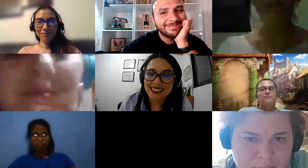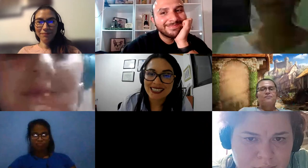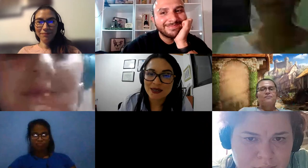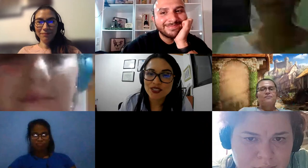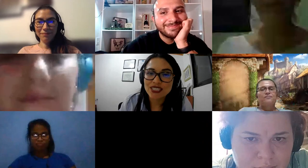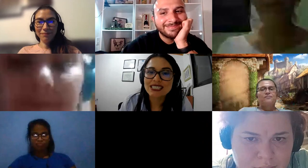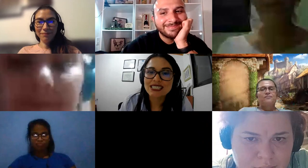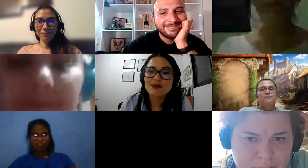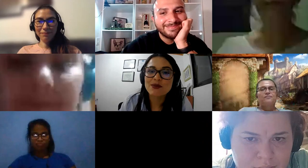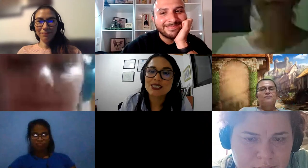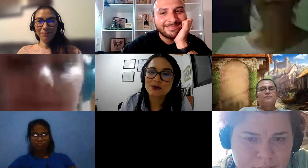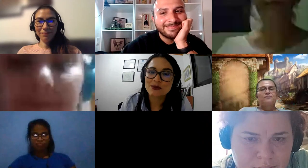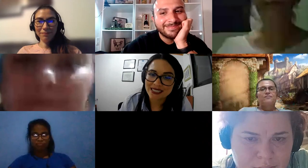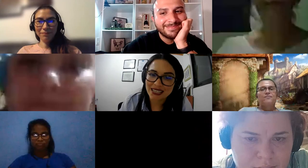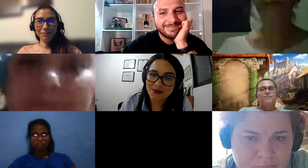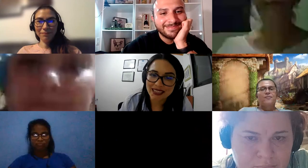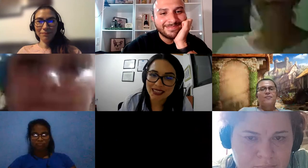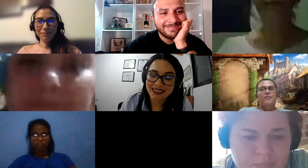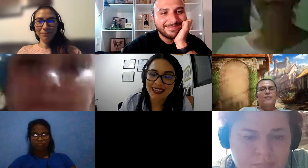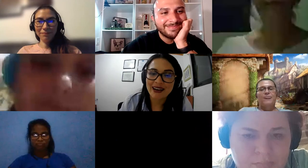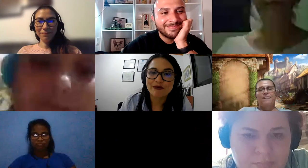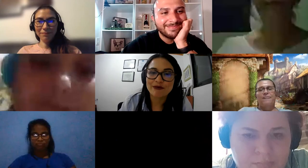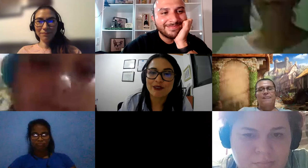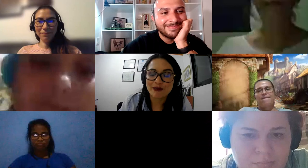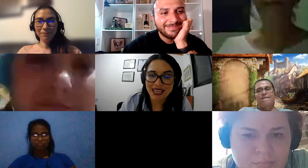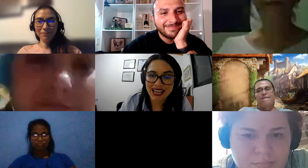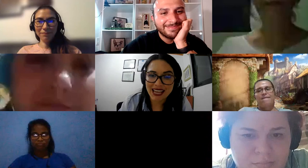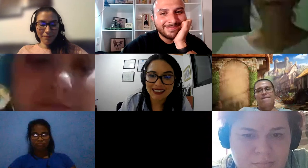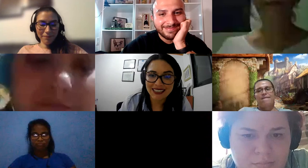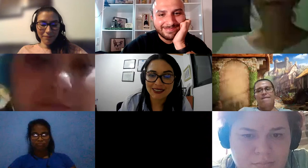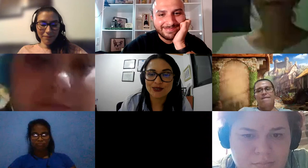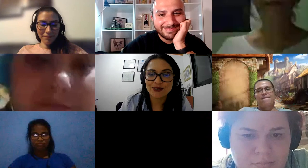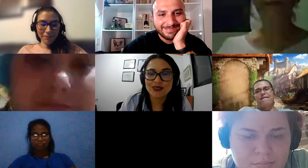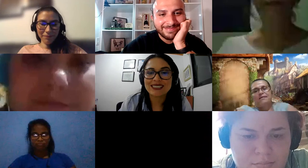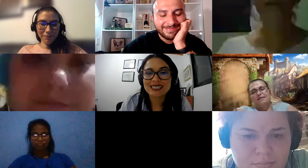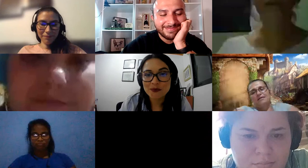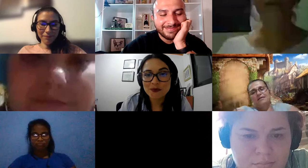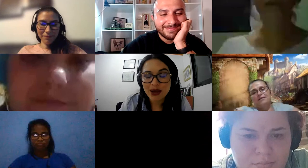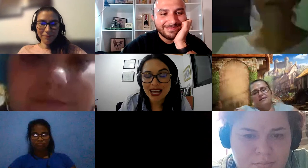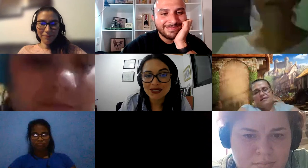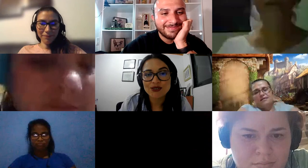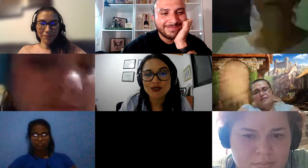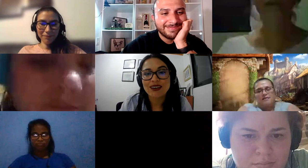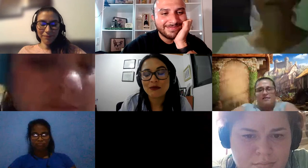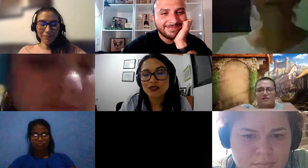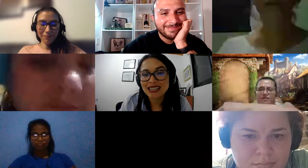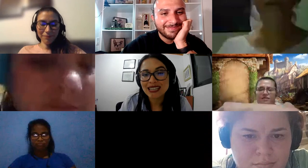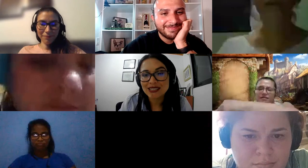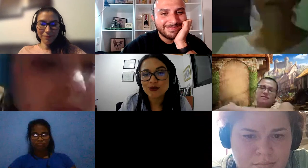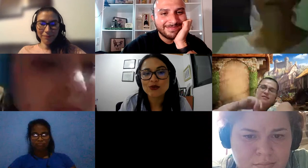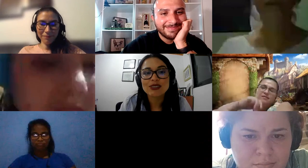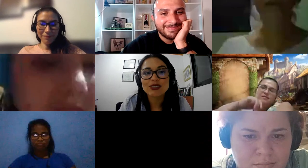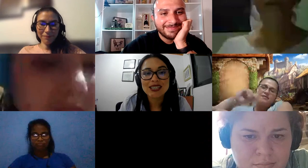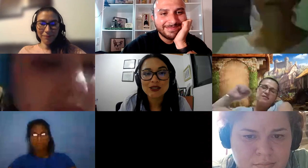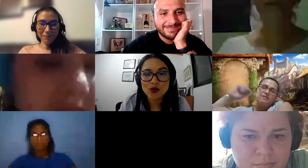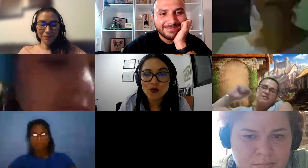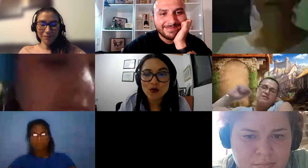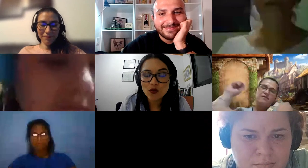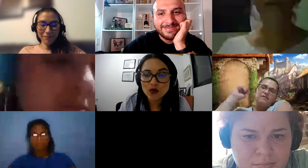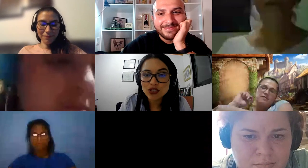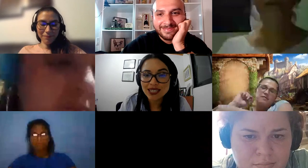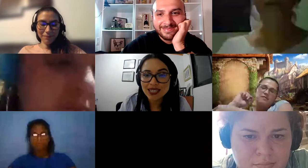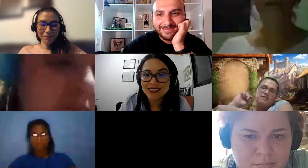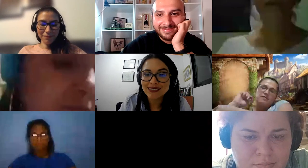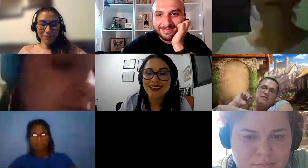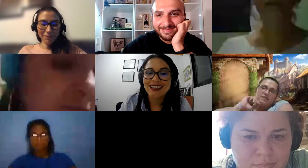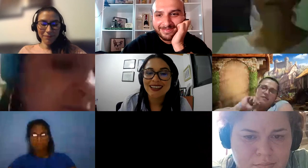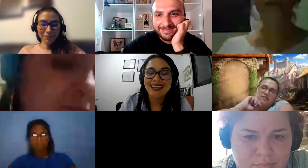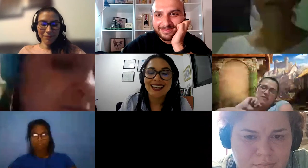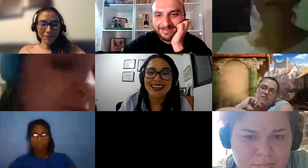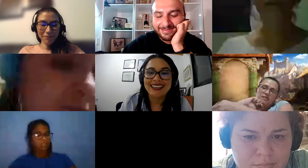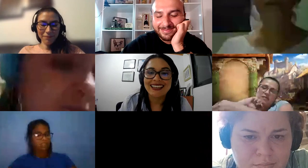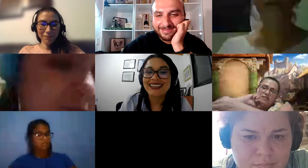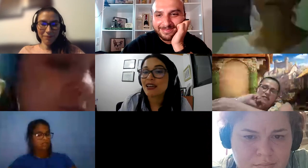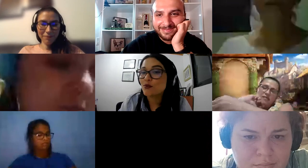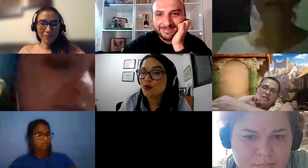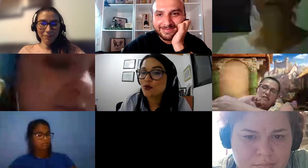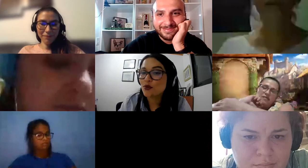agradecer muchísimo especialmente a Fabián que nos dio este espacio. Sabemos que las consultas son muchas, que hay mucho